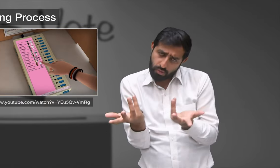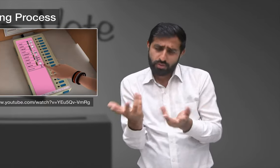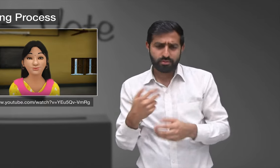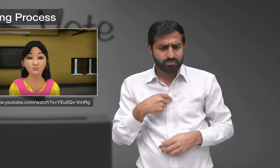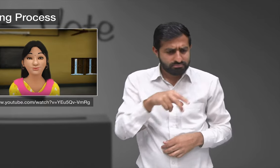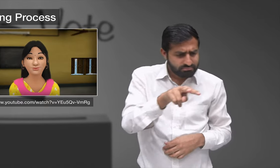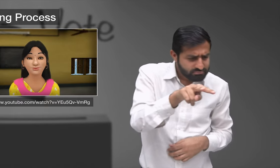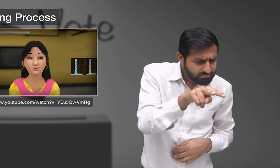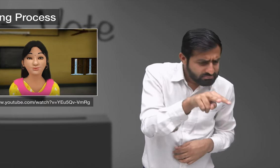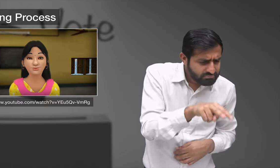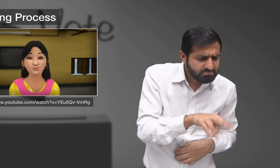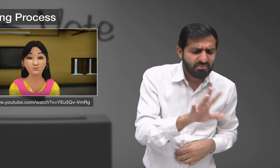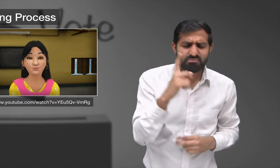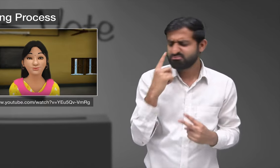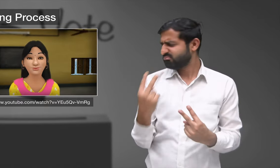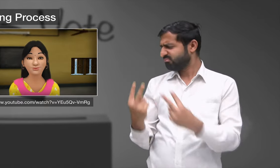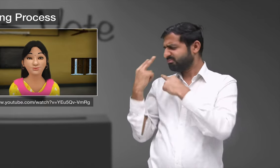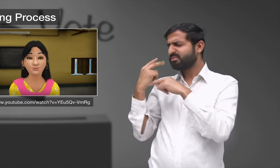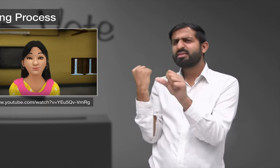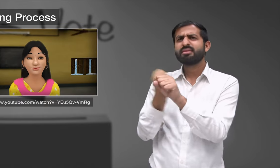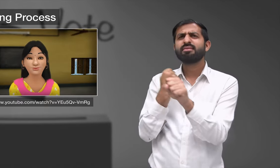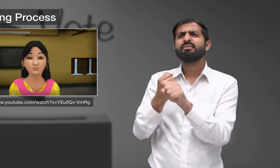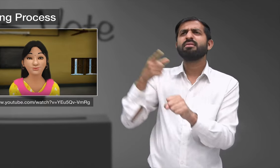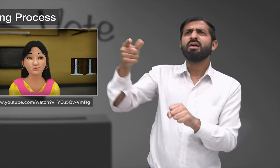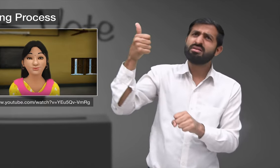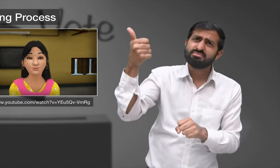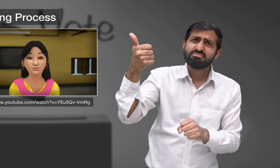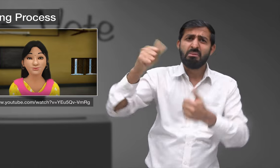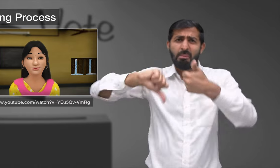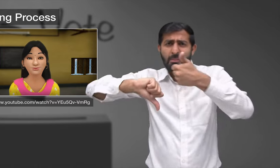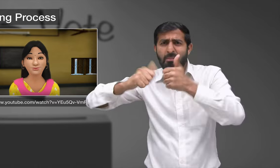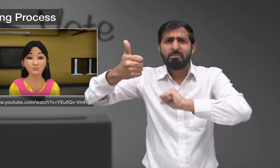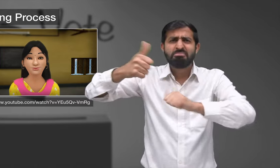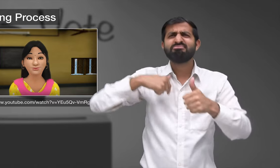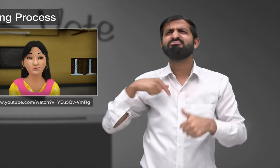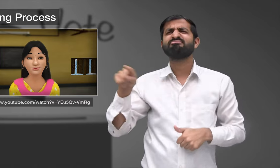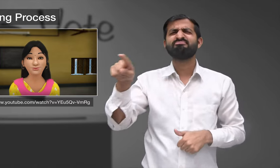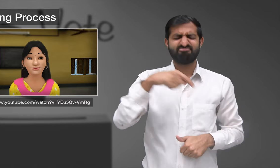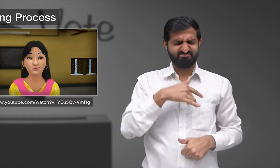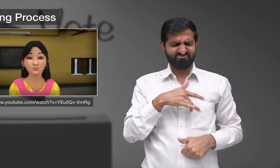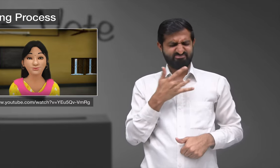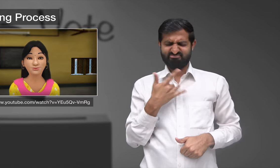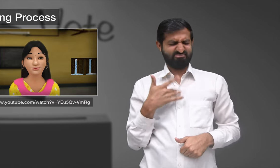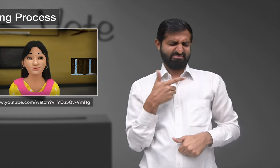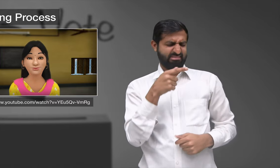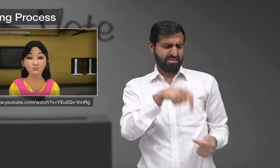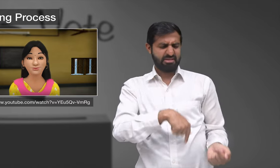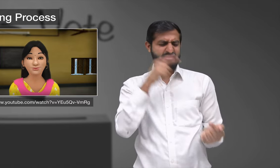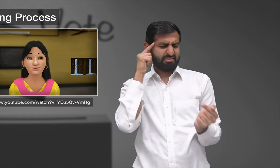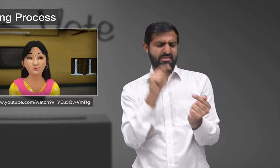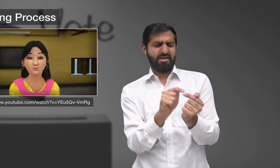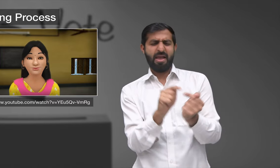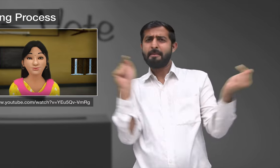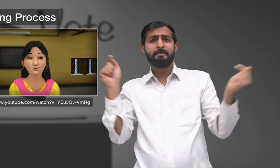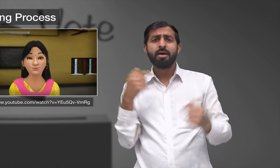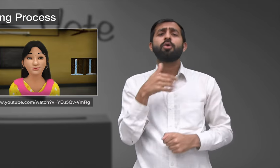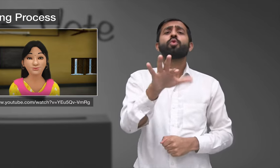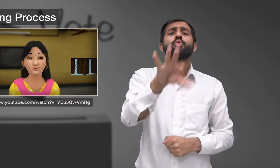दे यदि आप प्रत्याशियों की सूची में से किसी को भी नहीं चुनना चाहते हैं तो